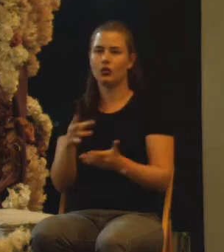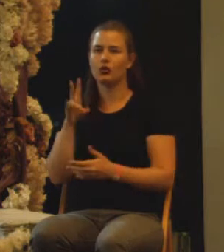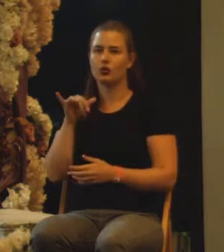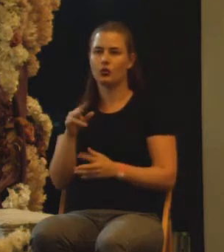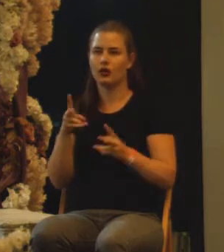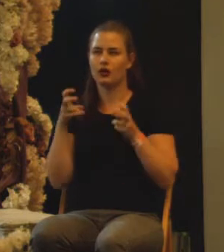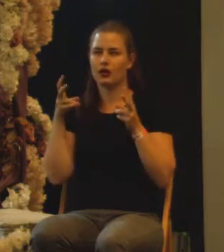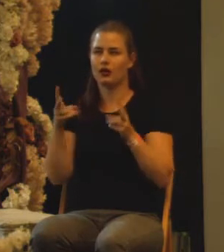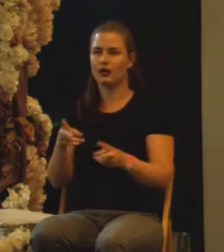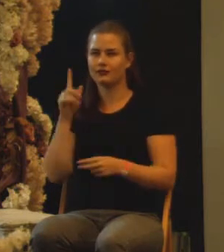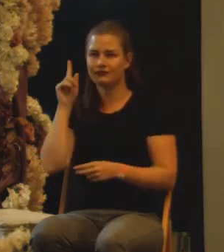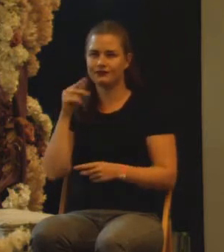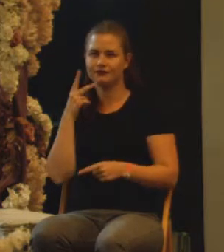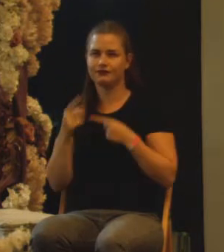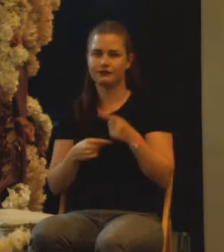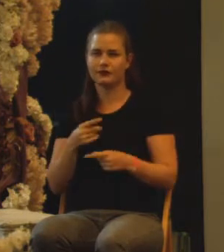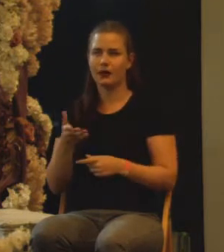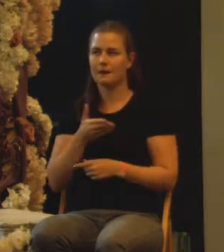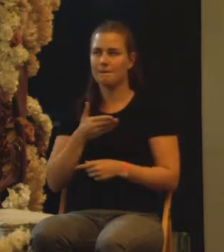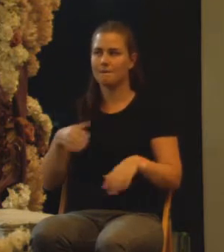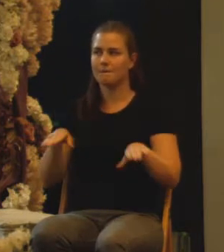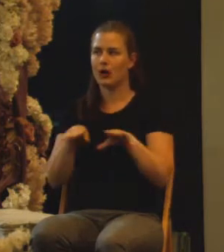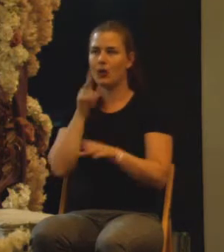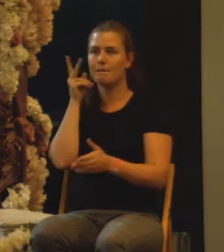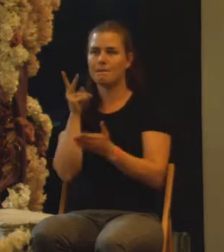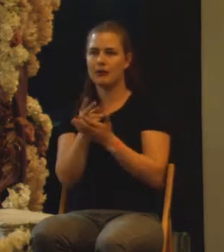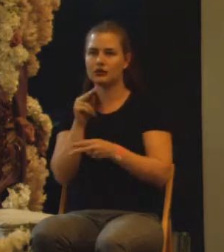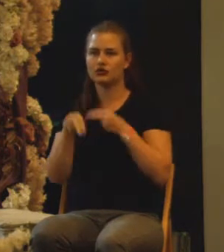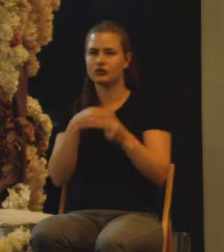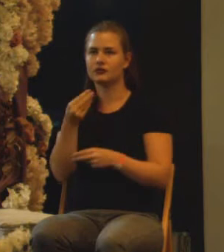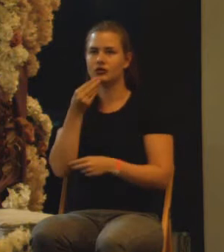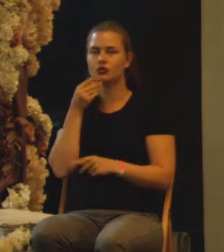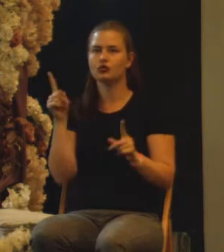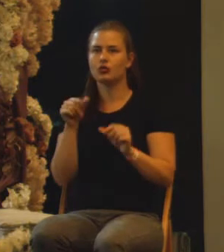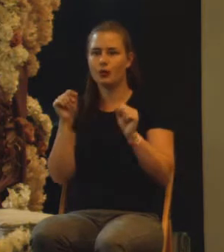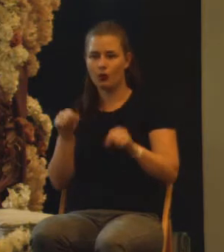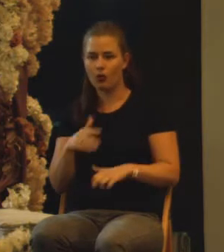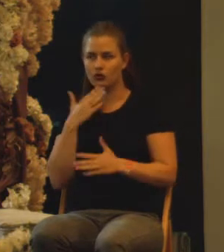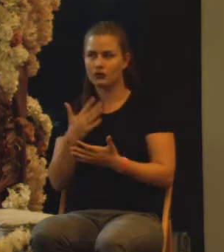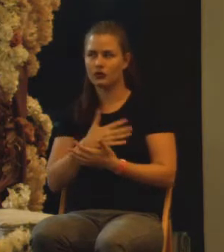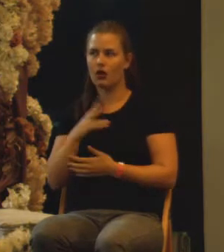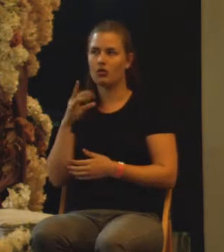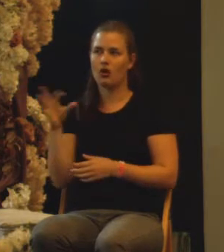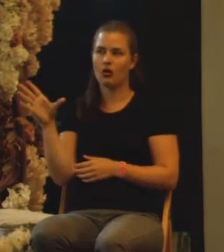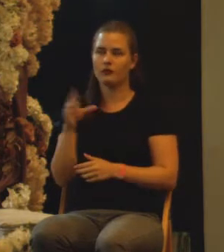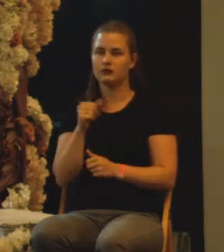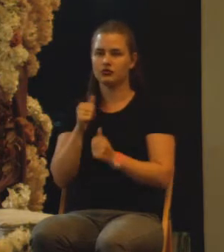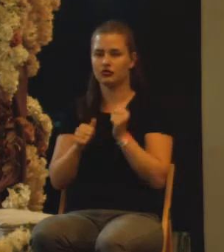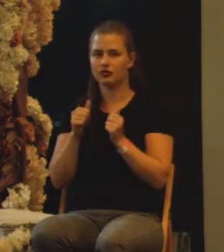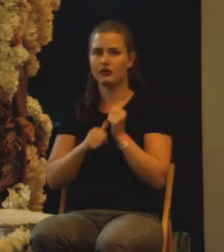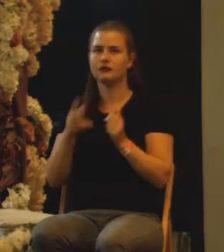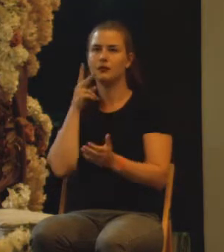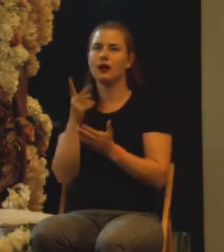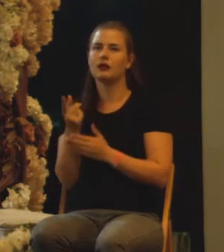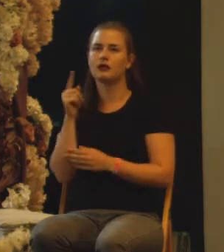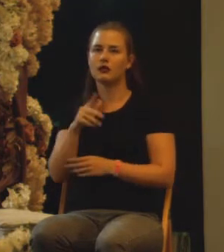такая сублимация, знаете. Мы вроде бы показываем через еду, что мы можем любить, но чаще всего мы это показываем